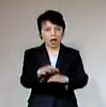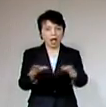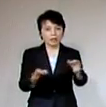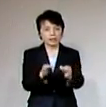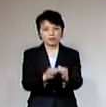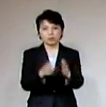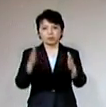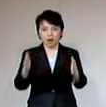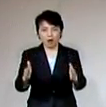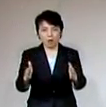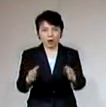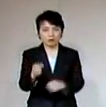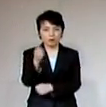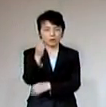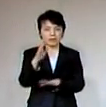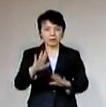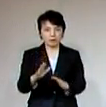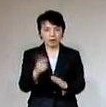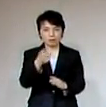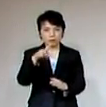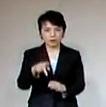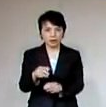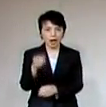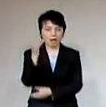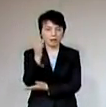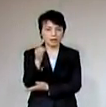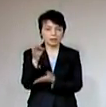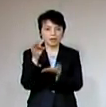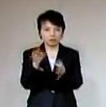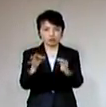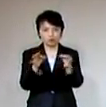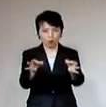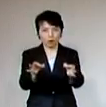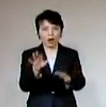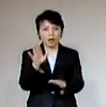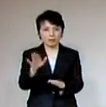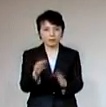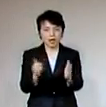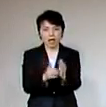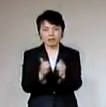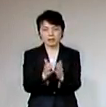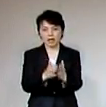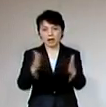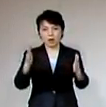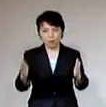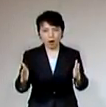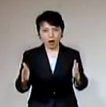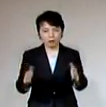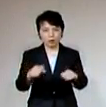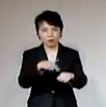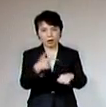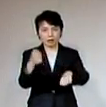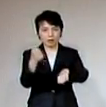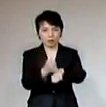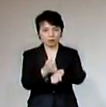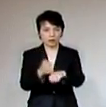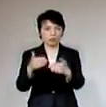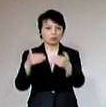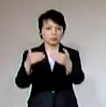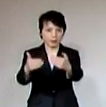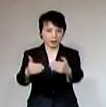緩和と財源なき無理な財政出動を展開をし、規制緩和の難題に突き進もうとしております